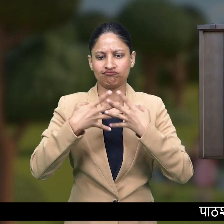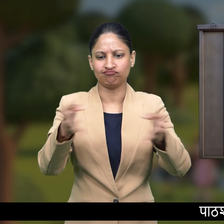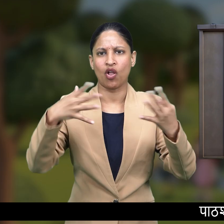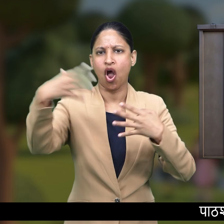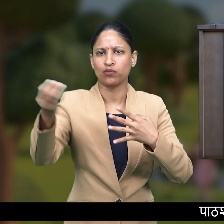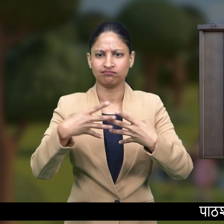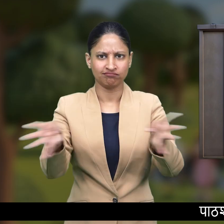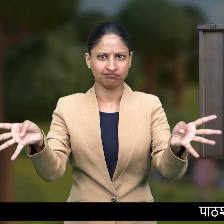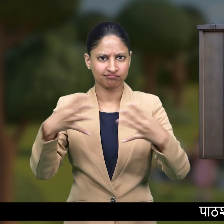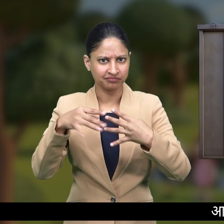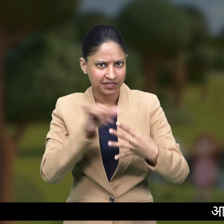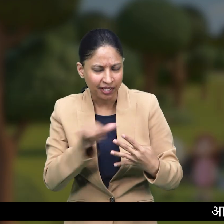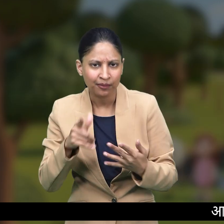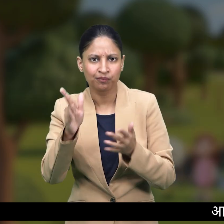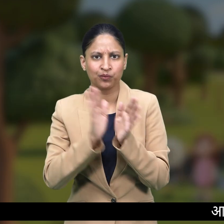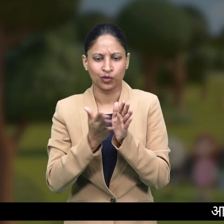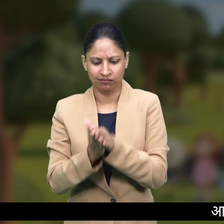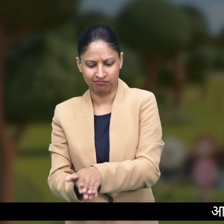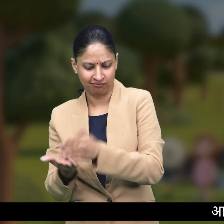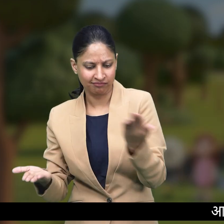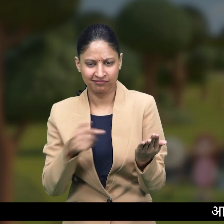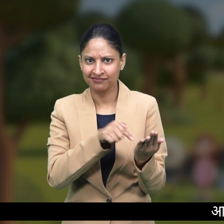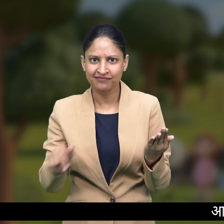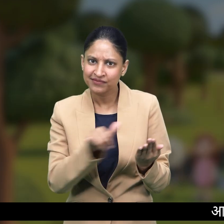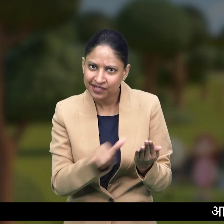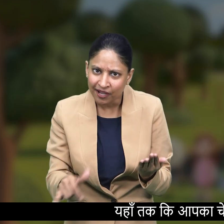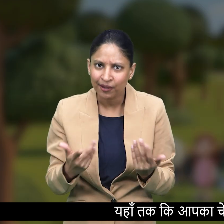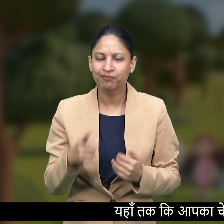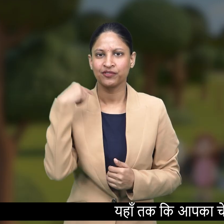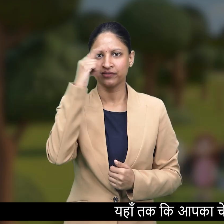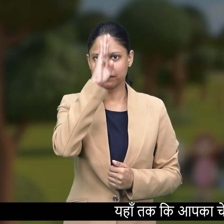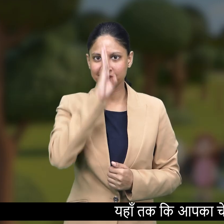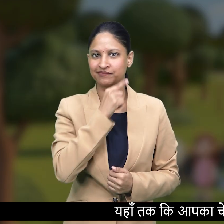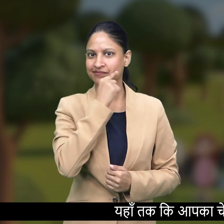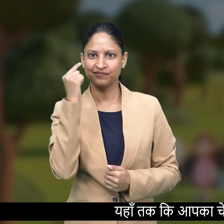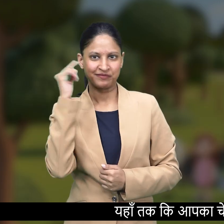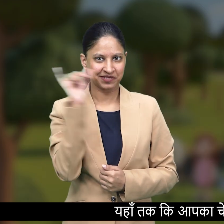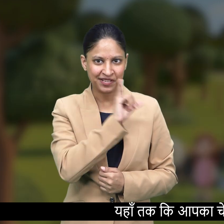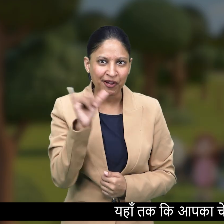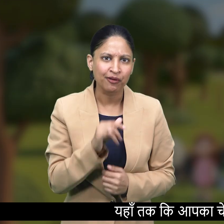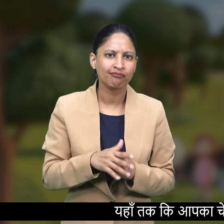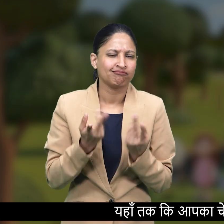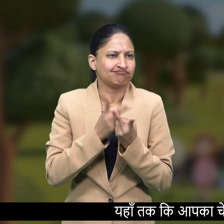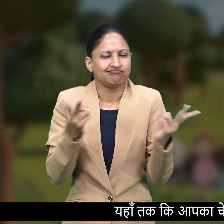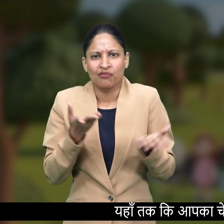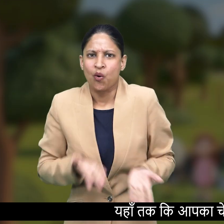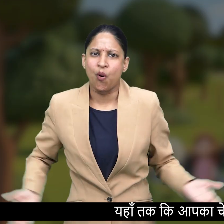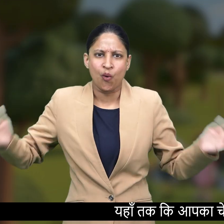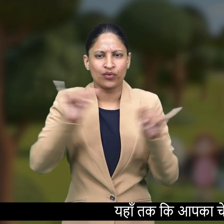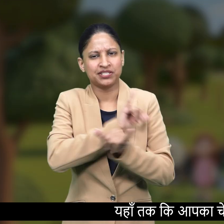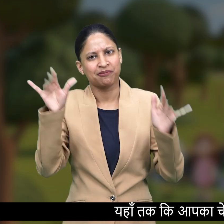पाठशाला के फाटक, आपकी नोटबुक, यहाँ तक कि आपका चेहरा भी, इन सब